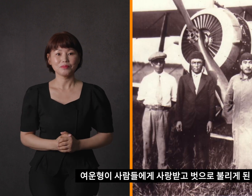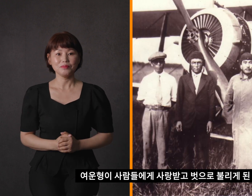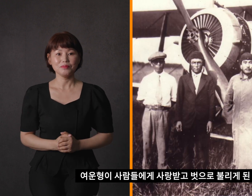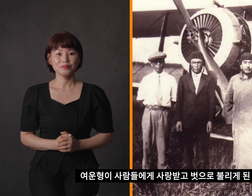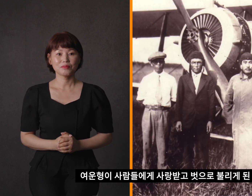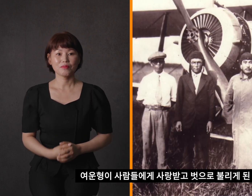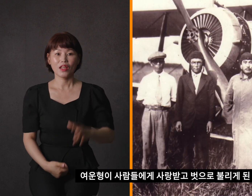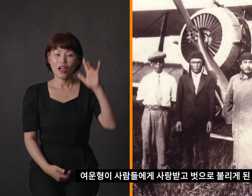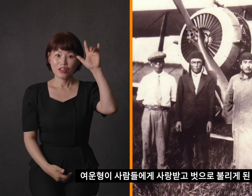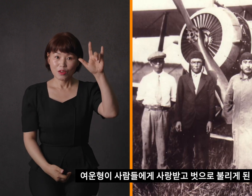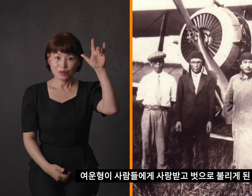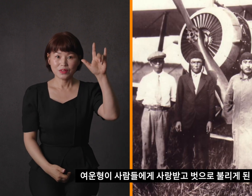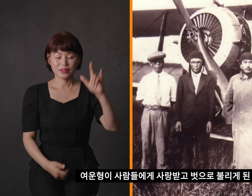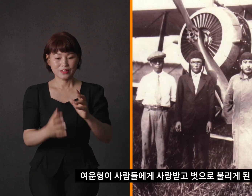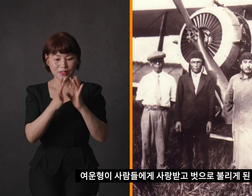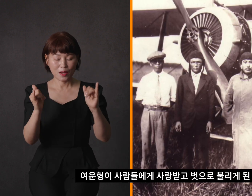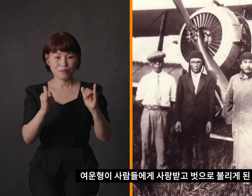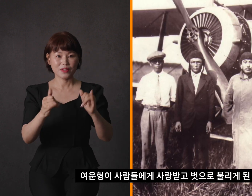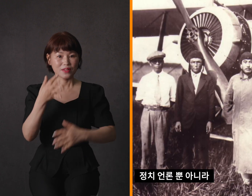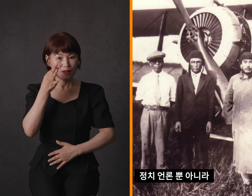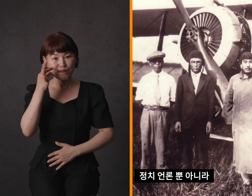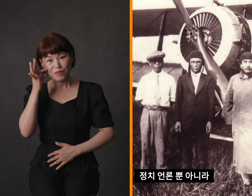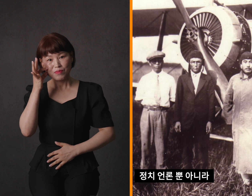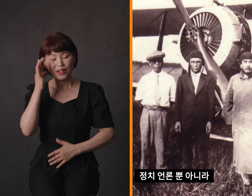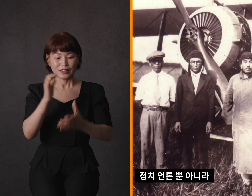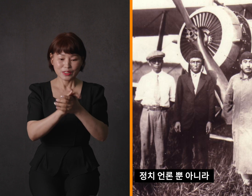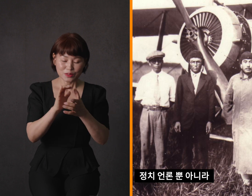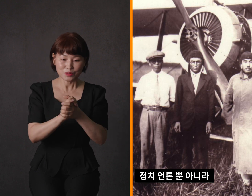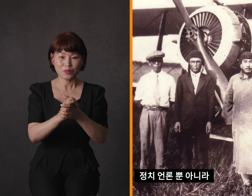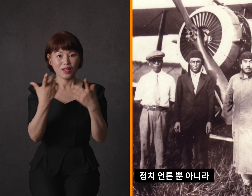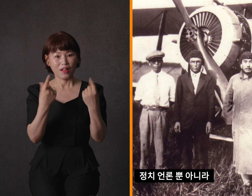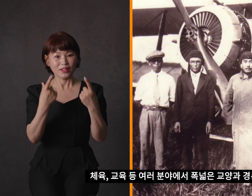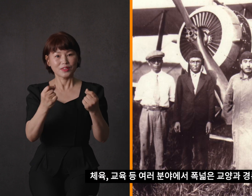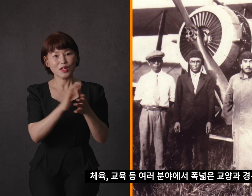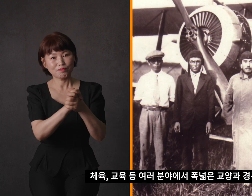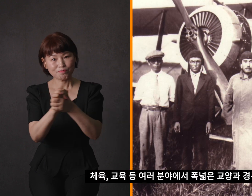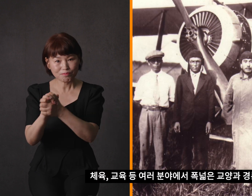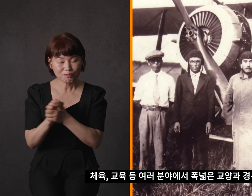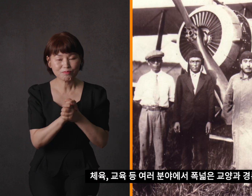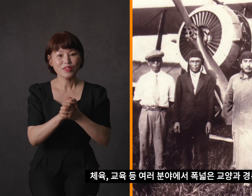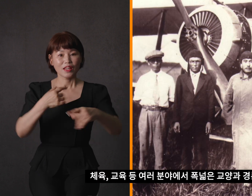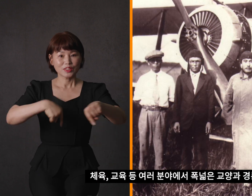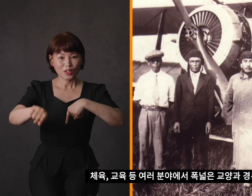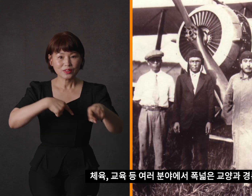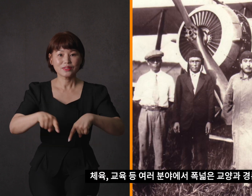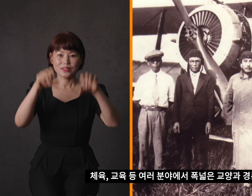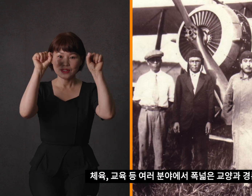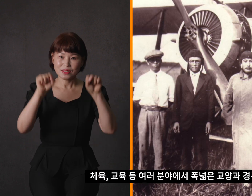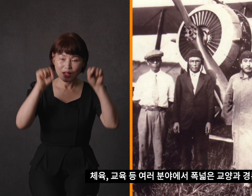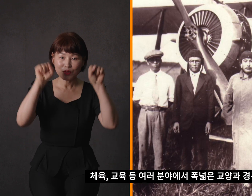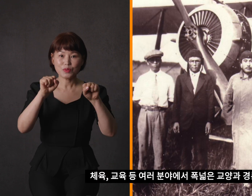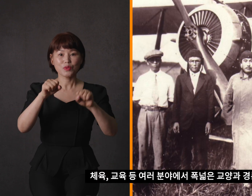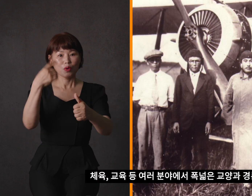여운형이 사람들에게 사랑받고 벗으로 불리게 된 것은 정치, 언론뿐 아니라 체육, 교육 등 여러